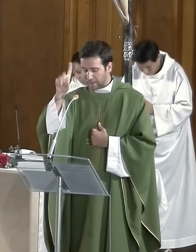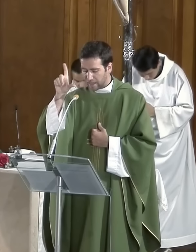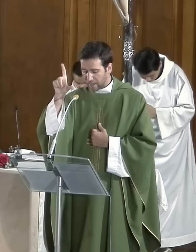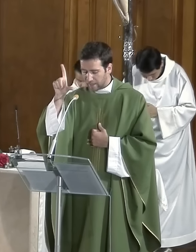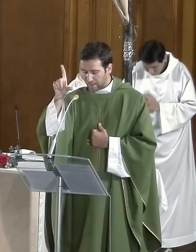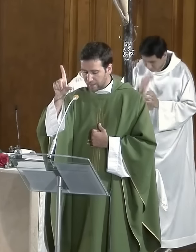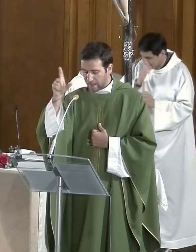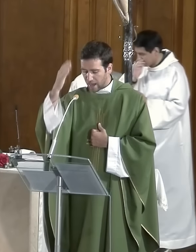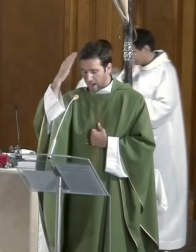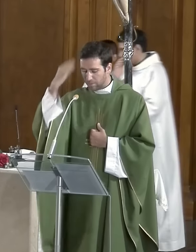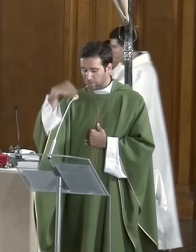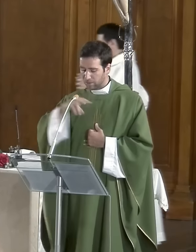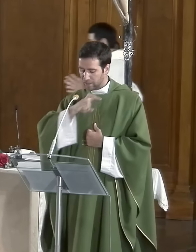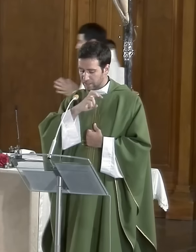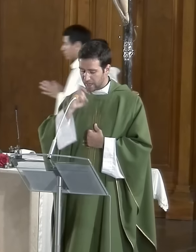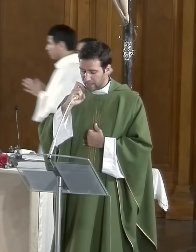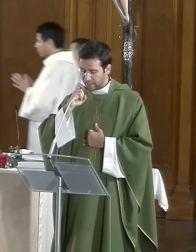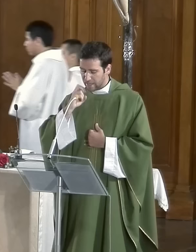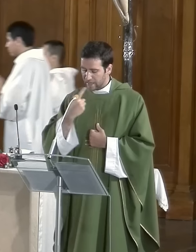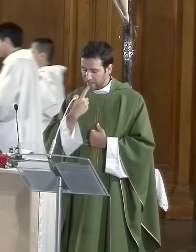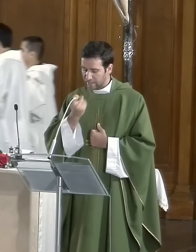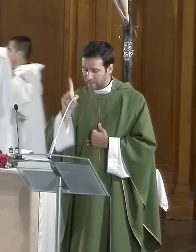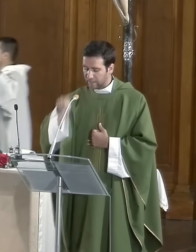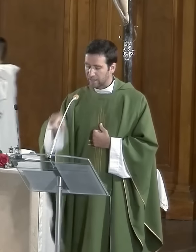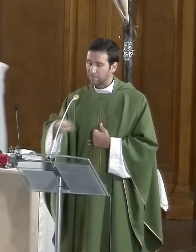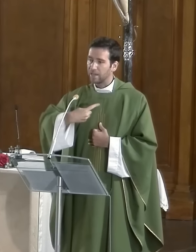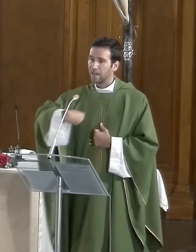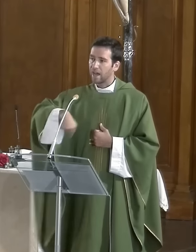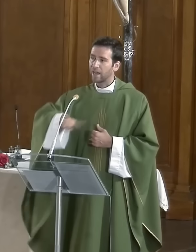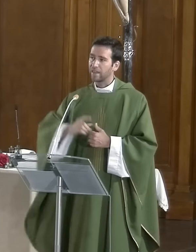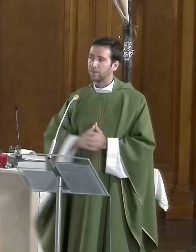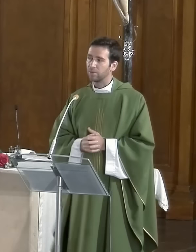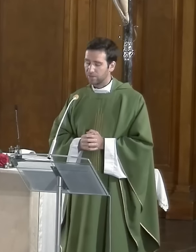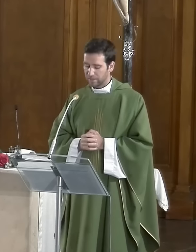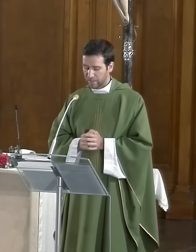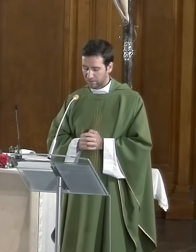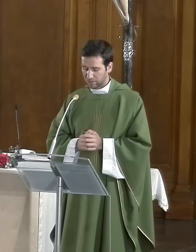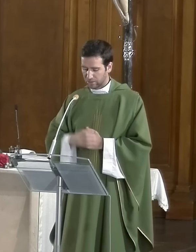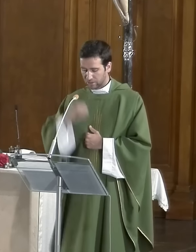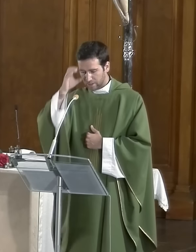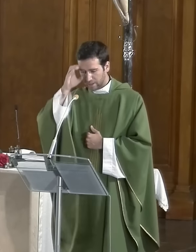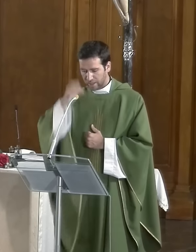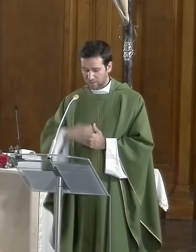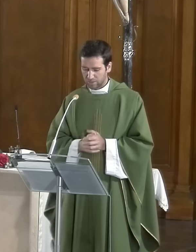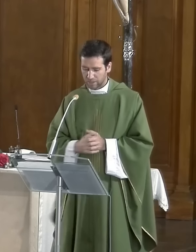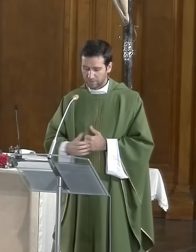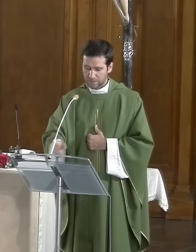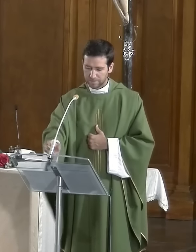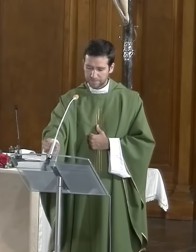Ezequiel al pueblo de Israel, que se dirige también a cada uno de nosotros. Escuchemos.